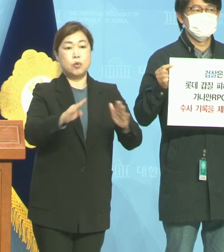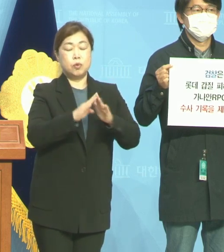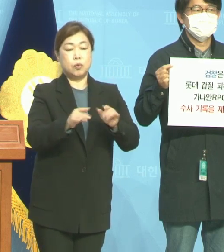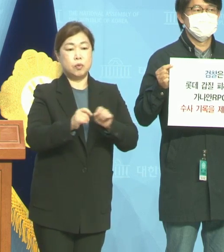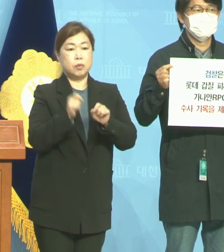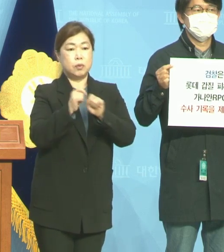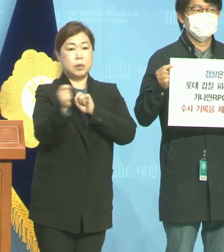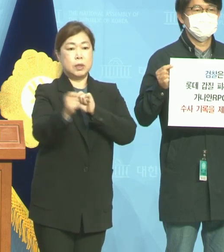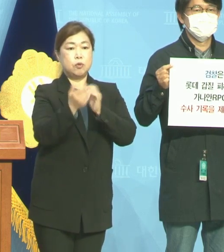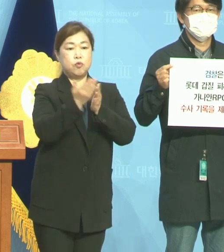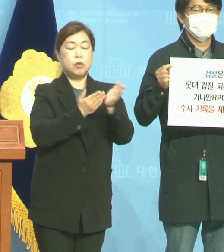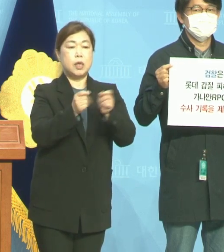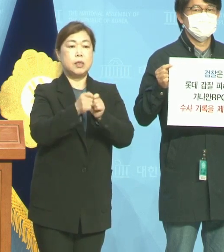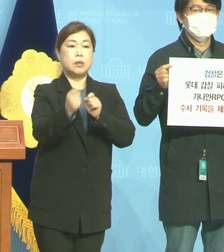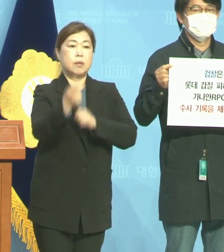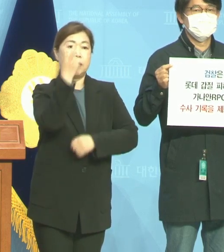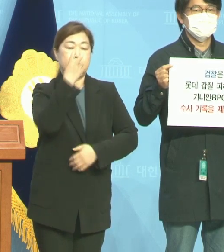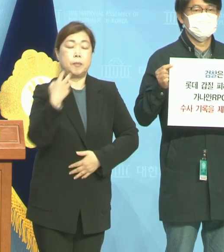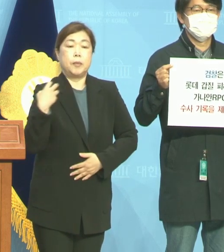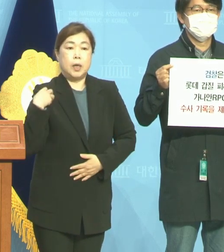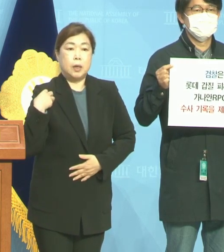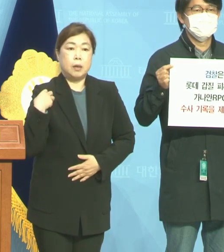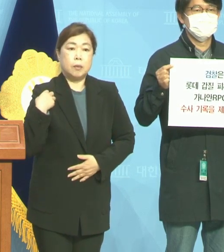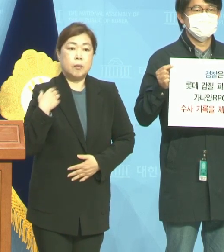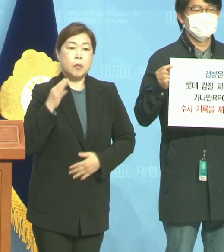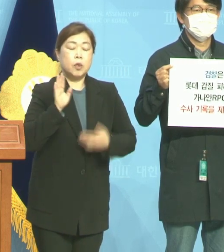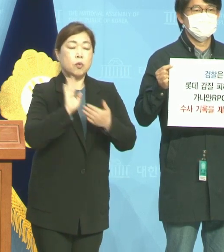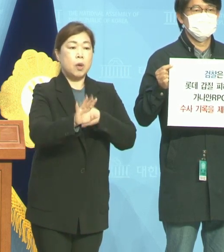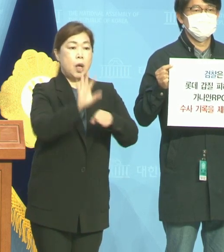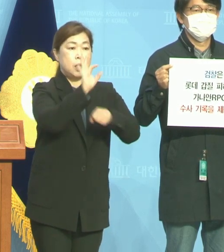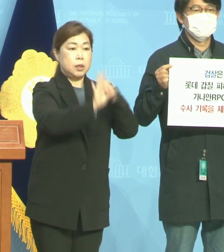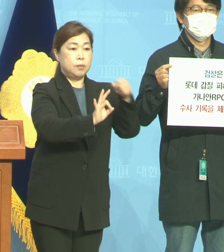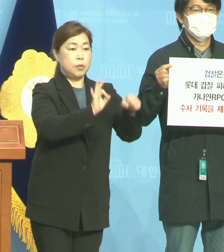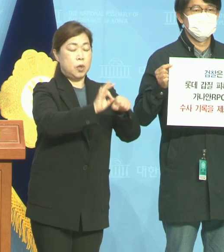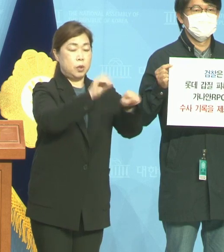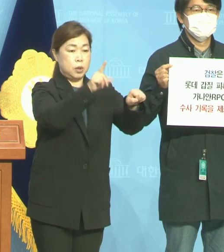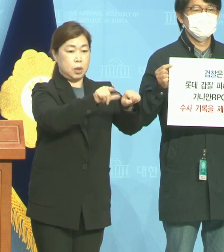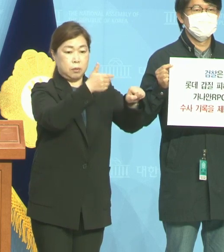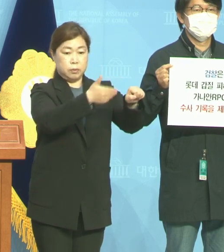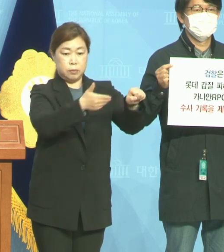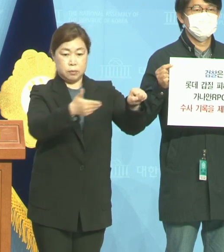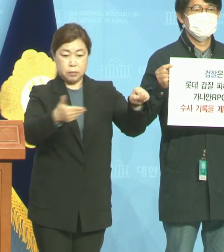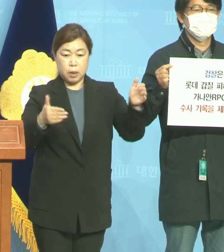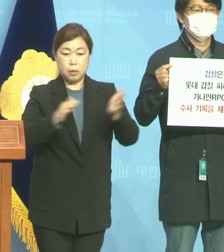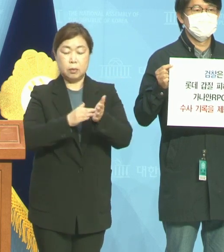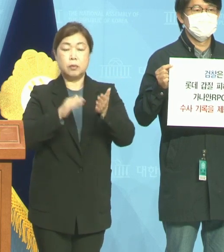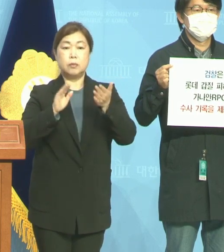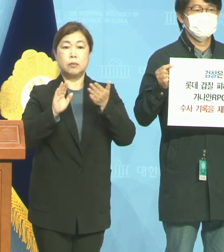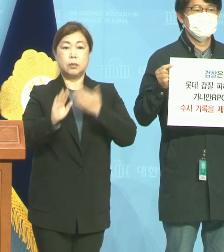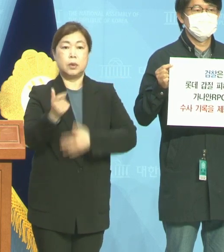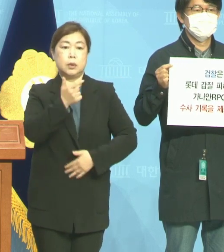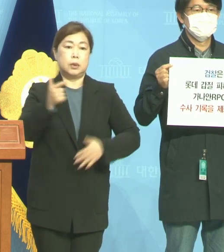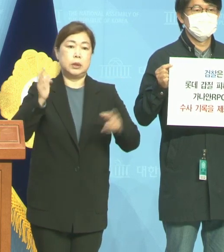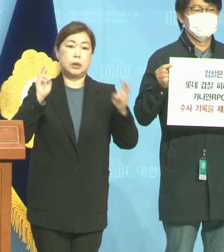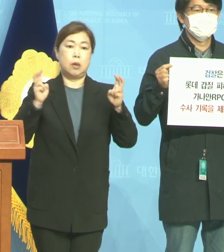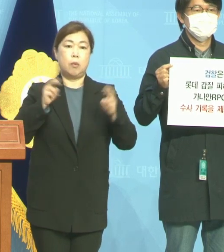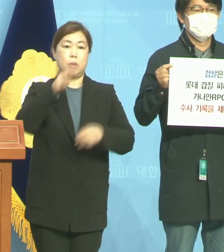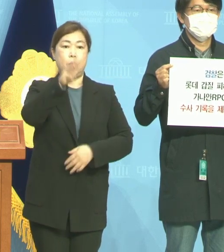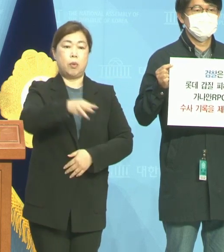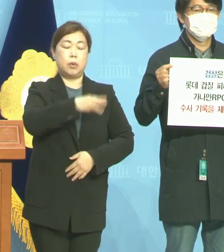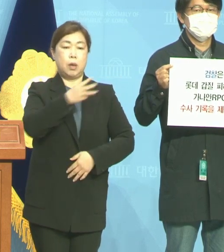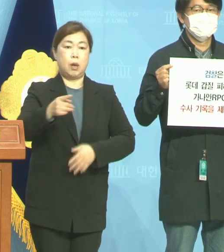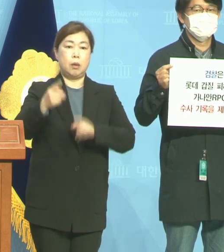사건을 담당했습니다 그로부터 10년 가까운 시간 동안 가나안 rbc 측은 것 이 기억 어때 를 상대로